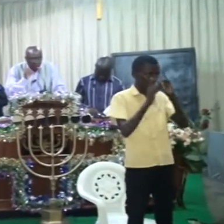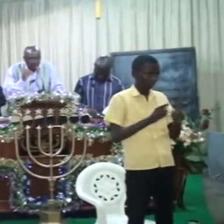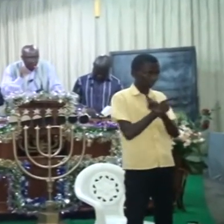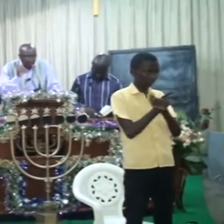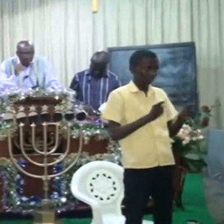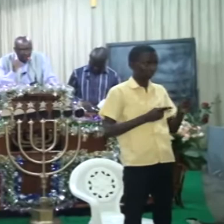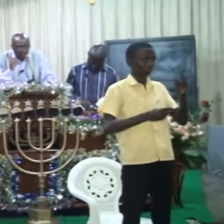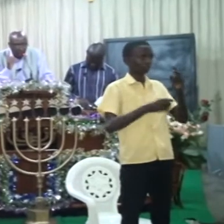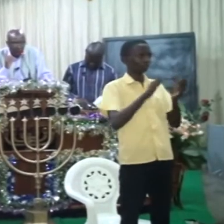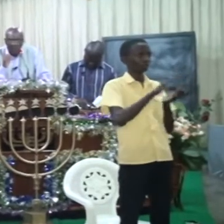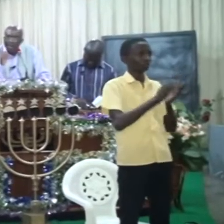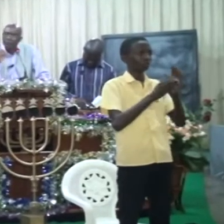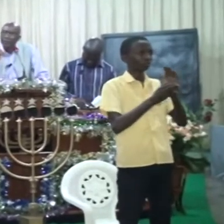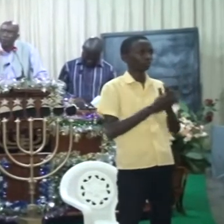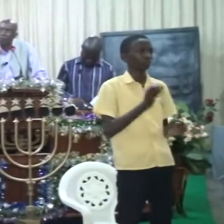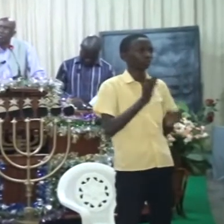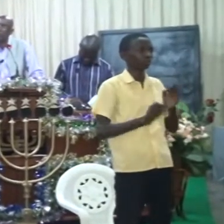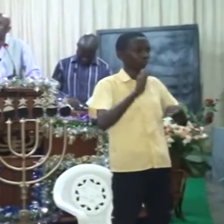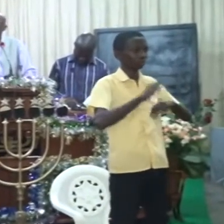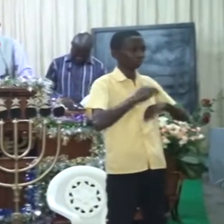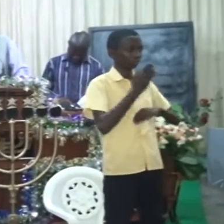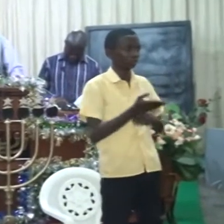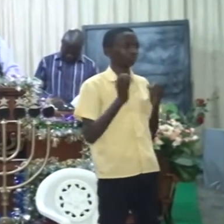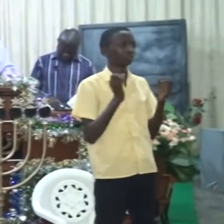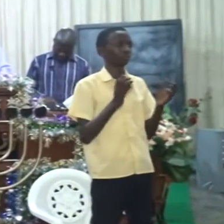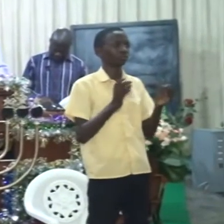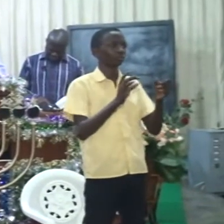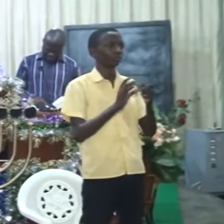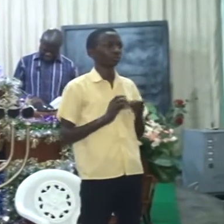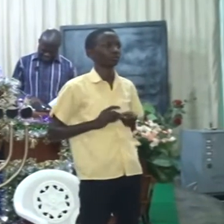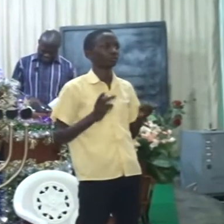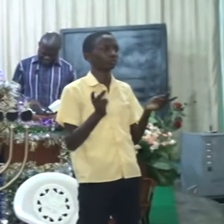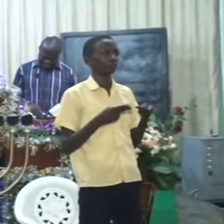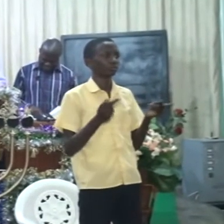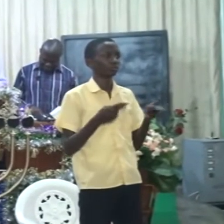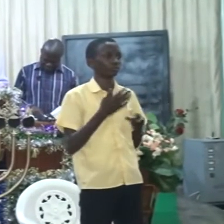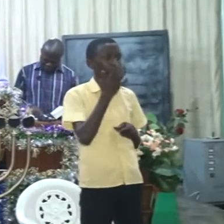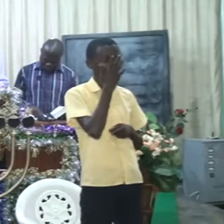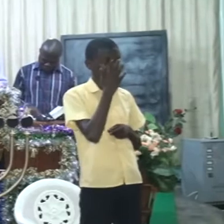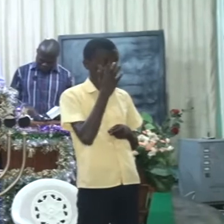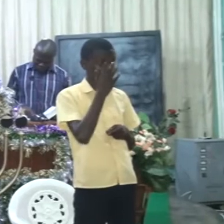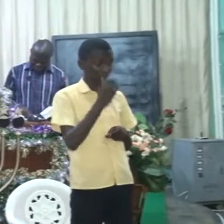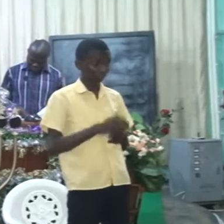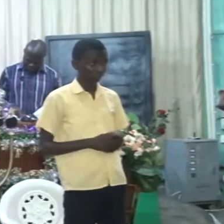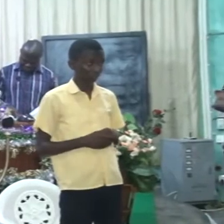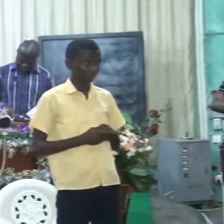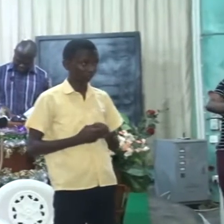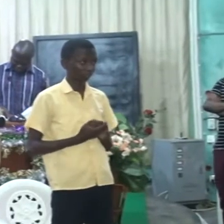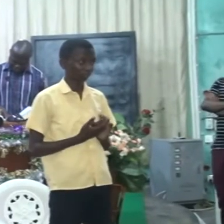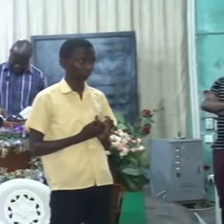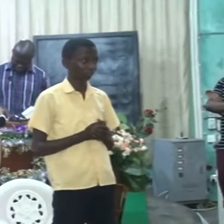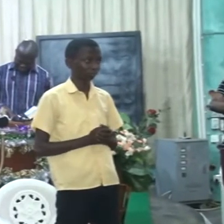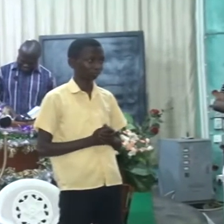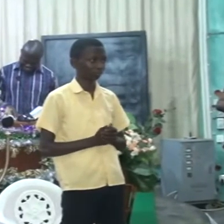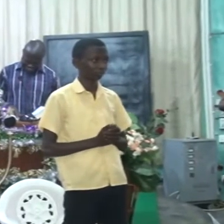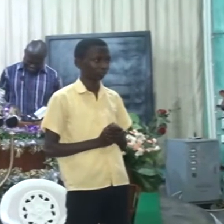devient justification après plusieurs offenses. Wala kadiri ya yule mtu mmoja aliyefanya